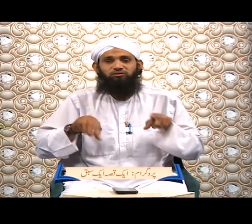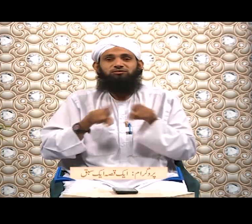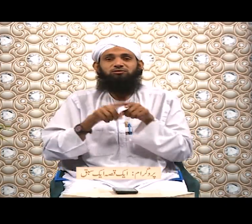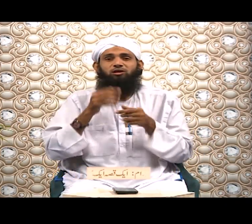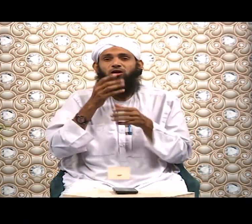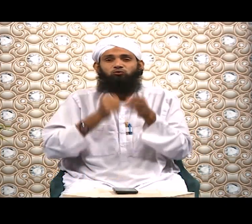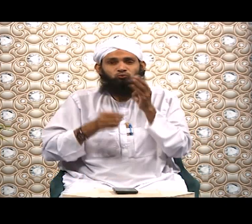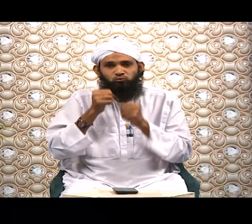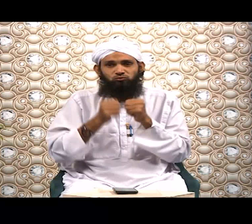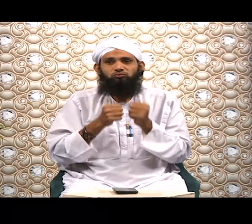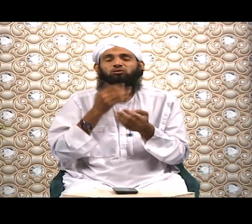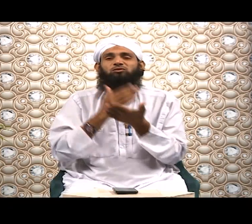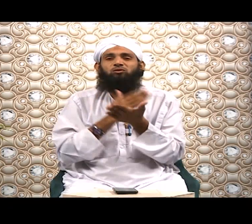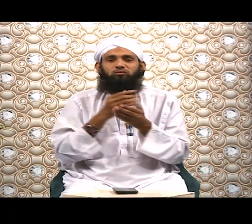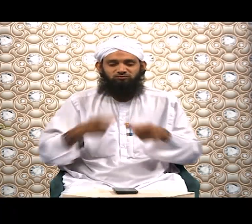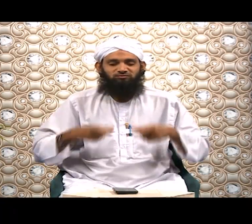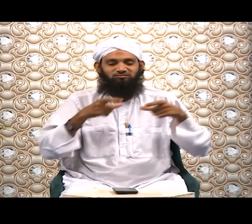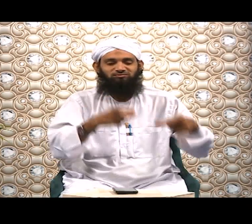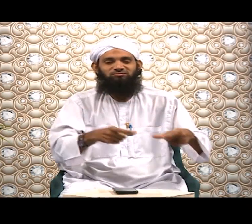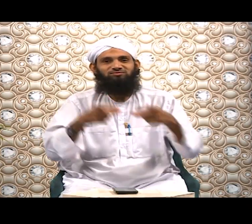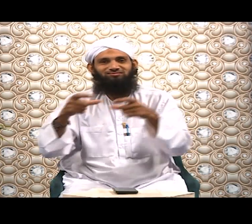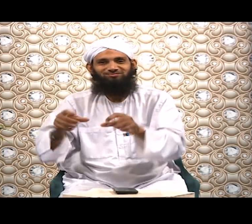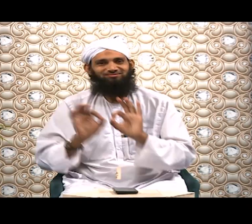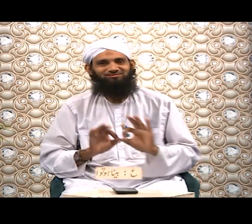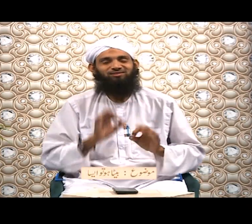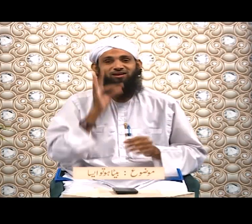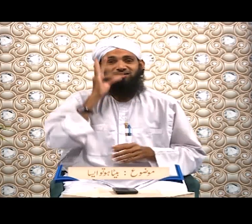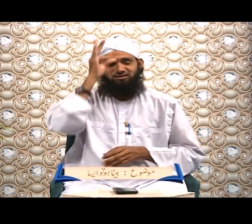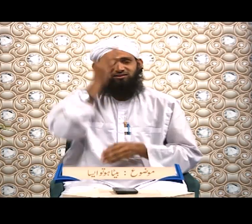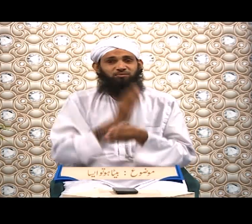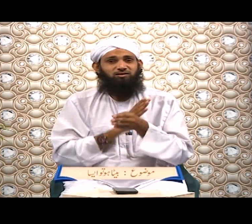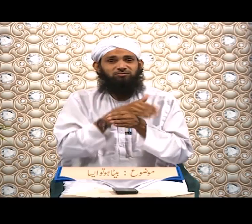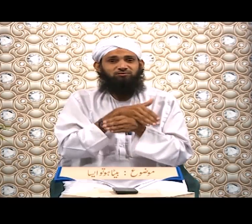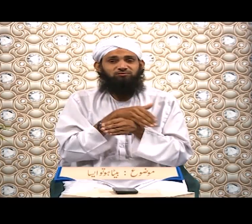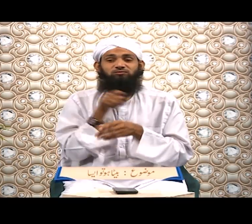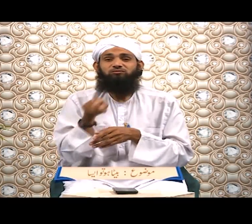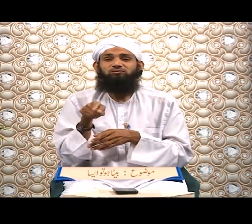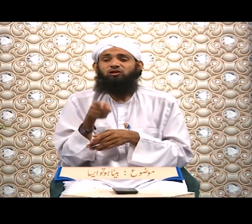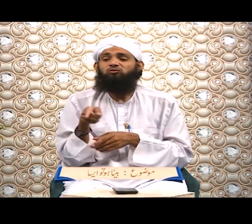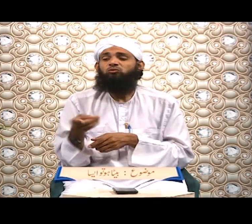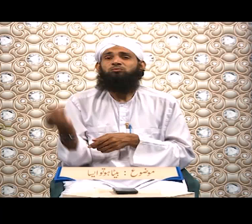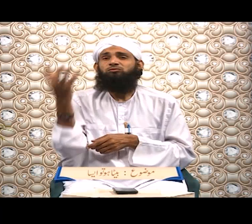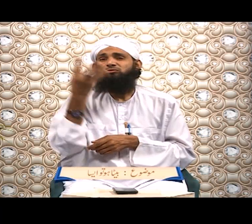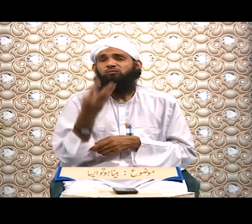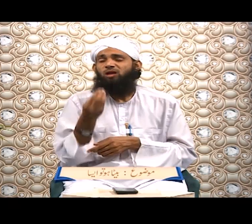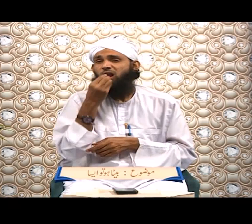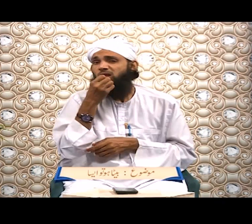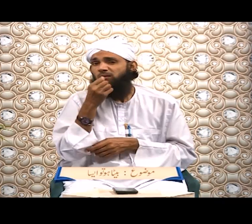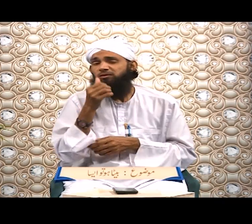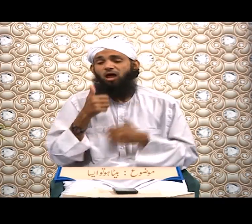اور گوشت حاضر خدمت کیا۔ حضرت سیدنا ابراہیم علیہ السلام نے ان سے ان کی گزر بسر کے بارے میں پوچھا تو حضرت سیدنا اسماعیل